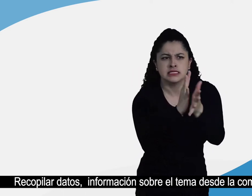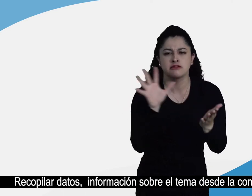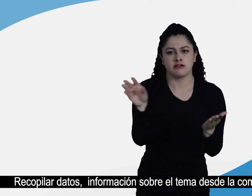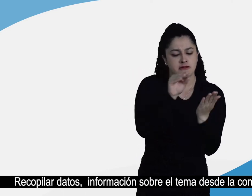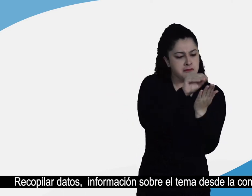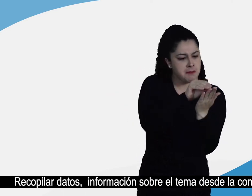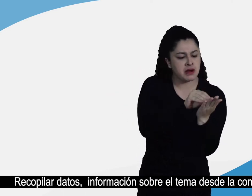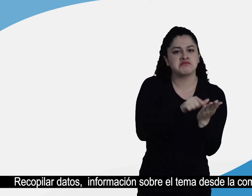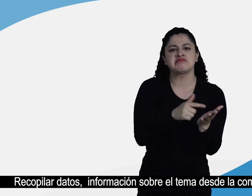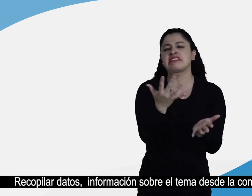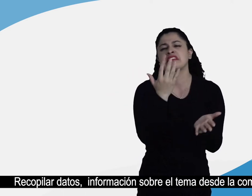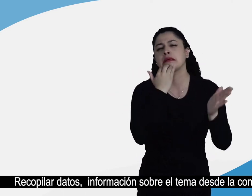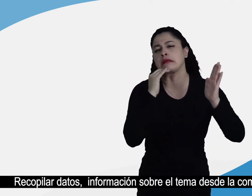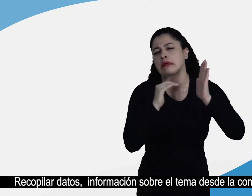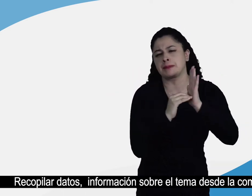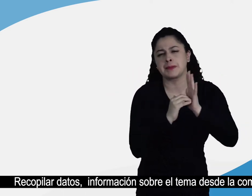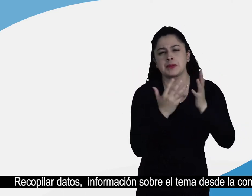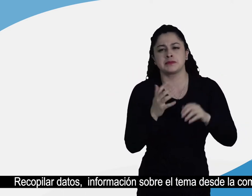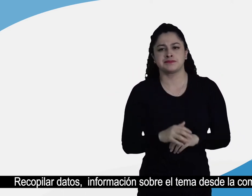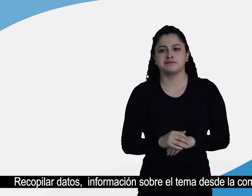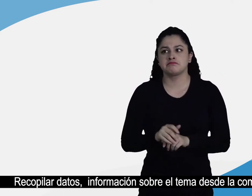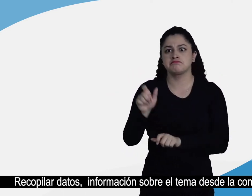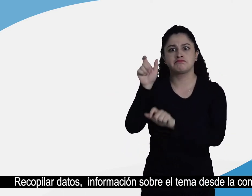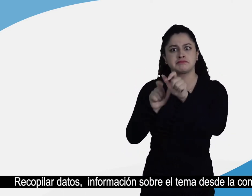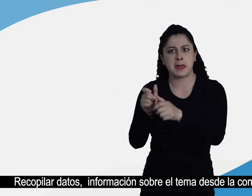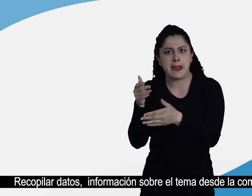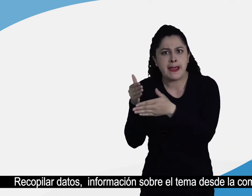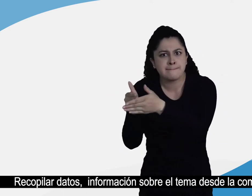Información sobre el tema desde la comunidad.